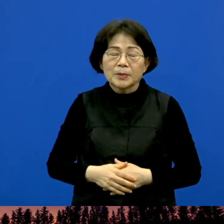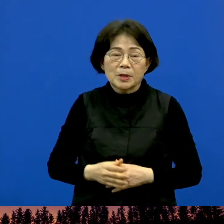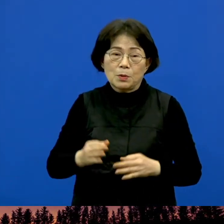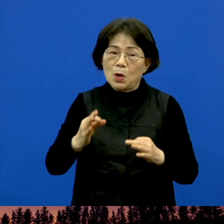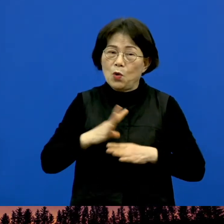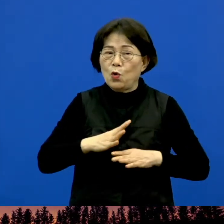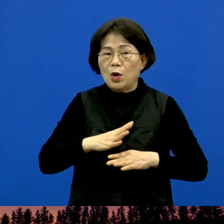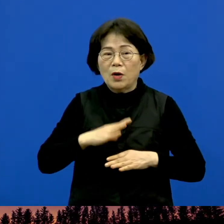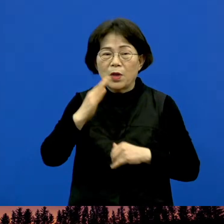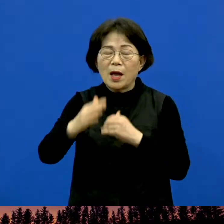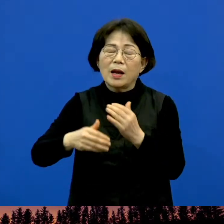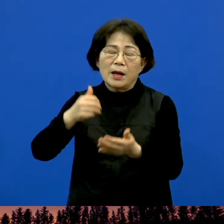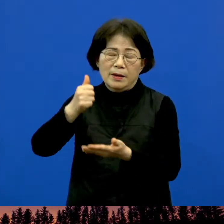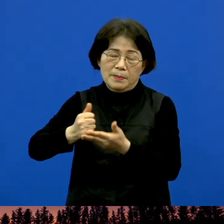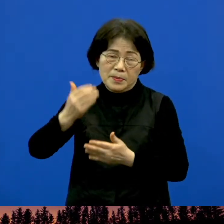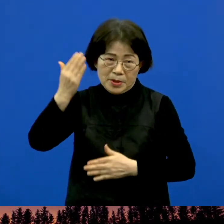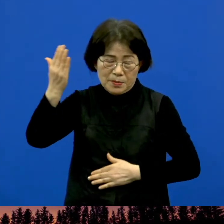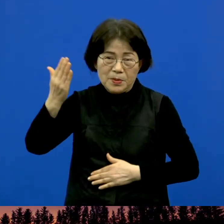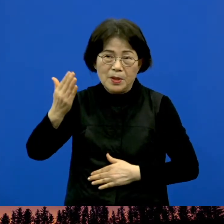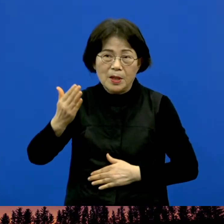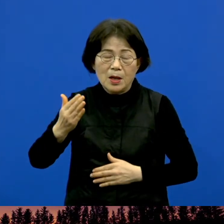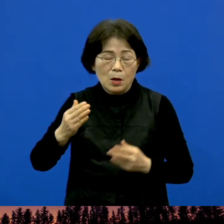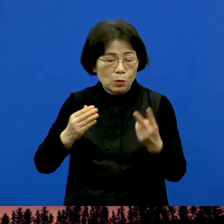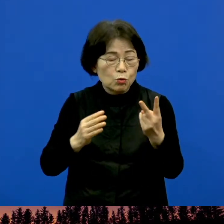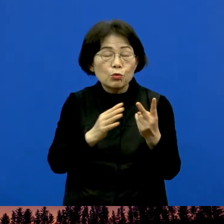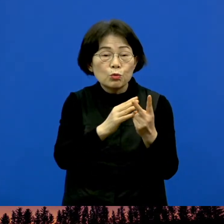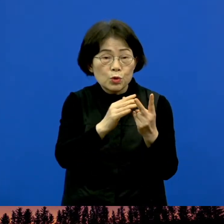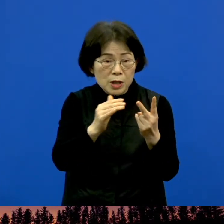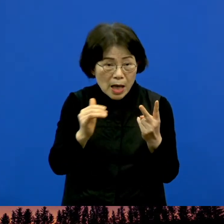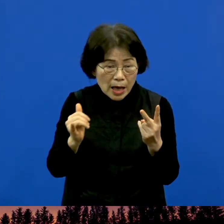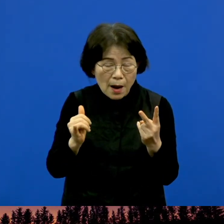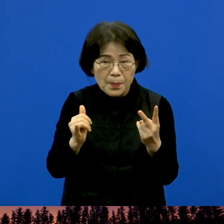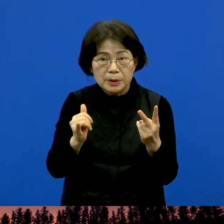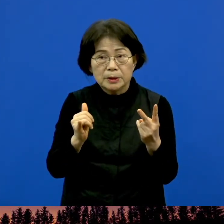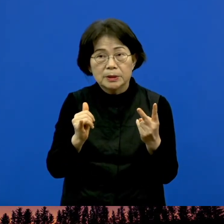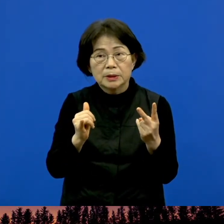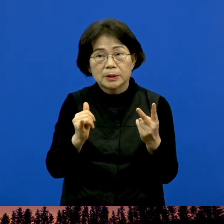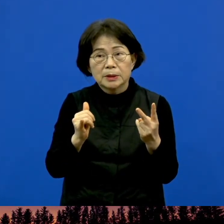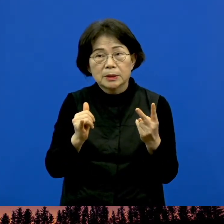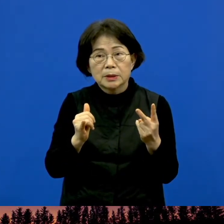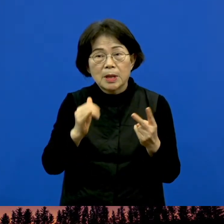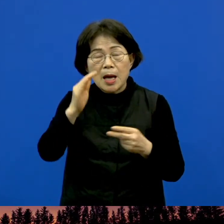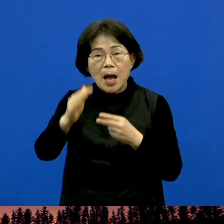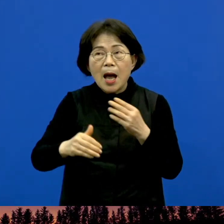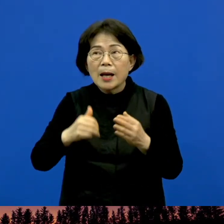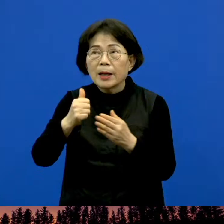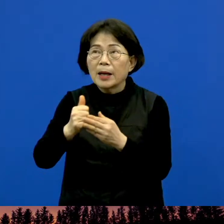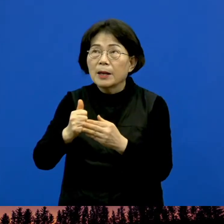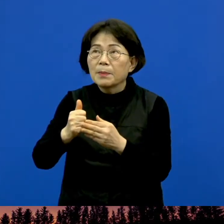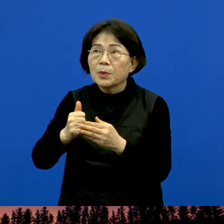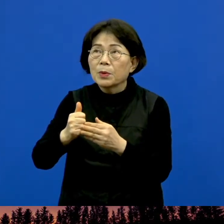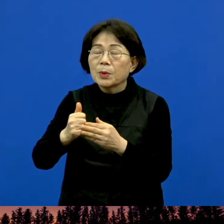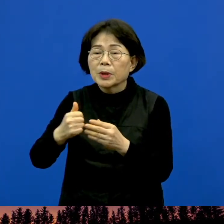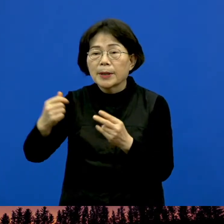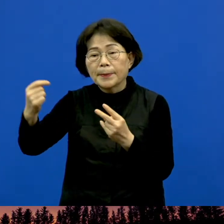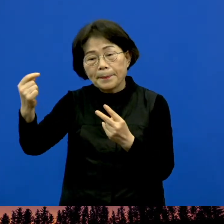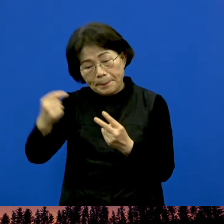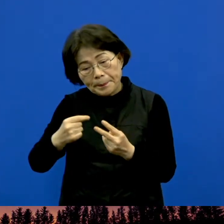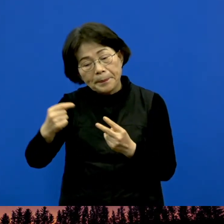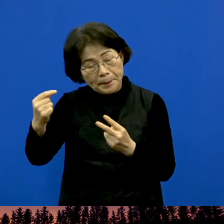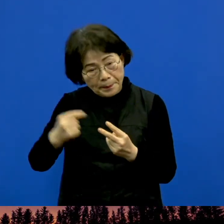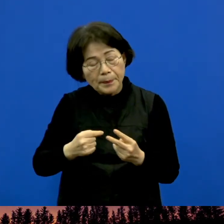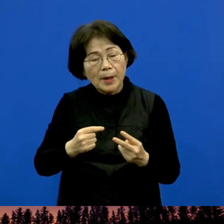놀라워요, 놀라워. 그러니까 이 부살렐과 오홀리바암은 하나님으로부터 계속 작업 지시를 받으면서 하는